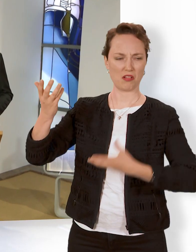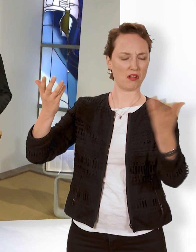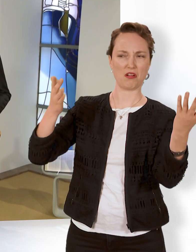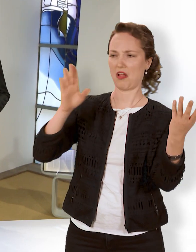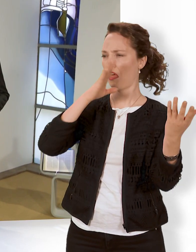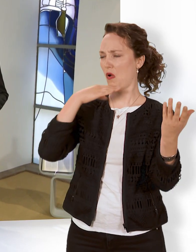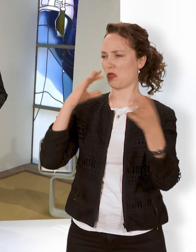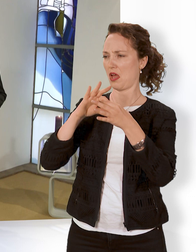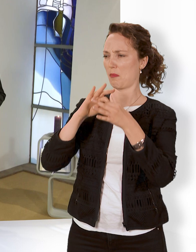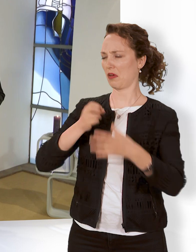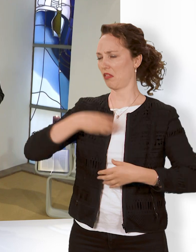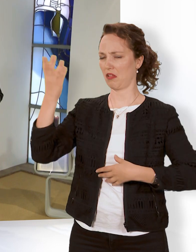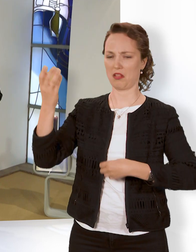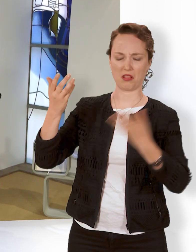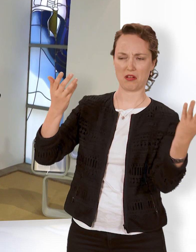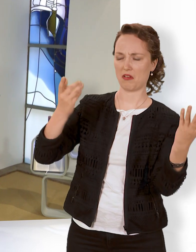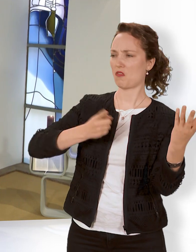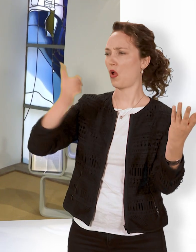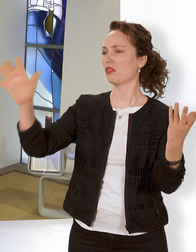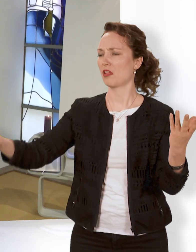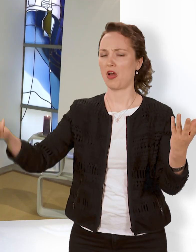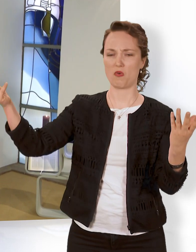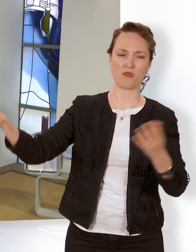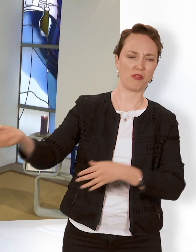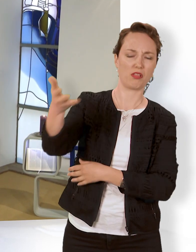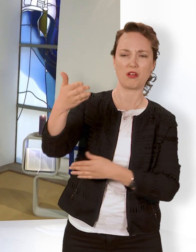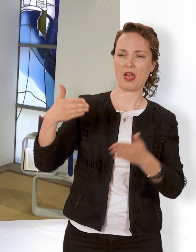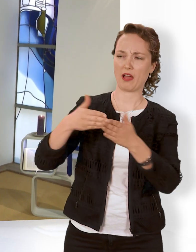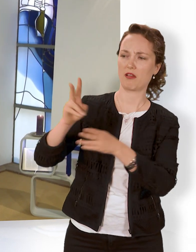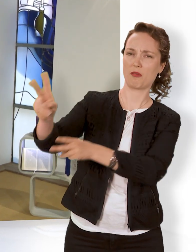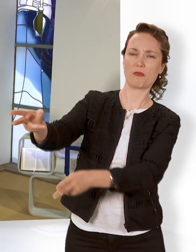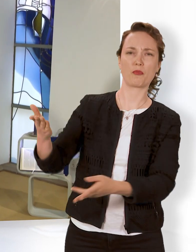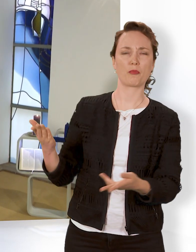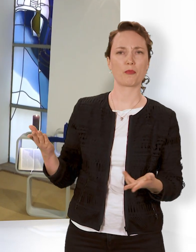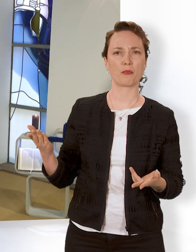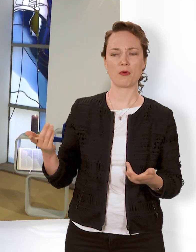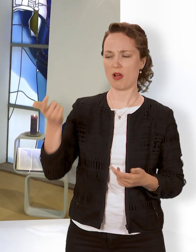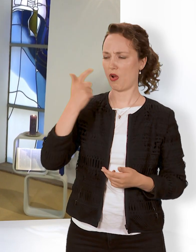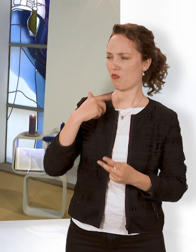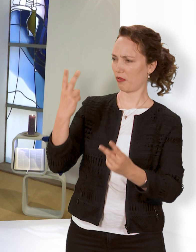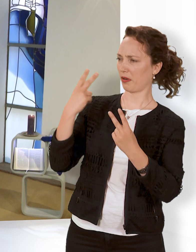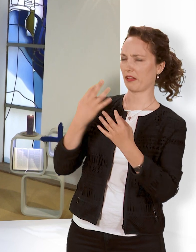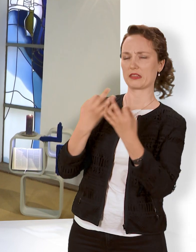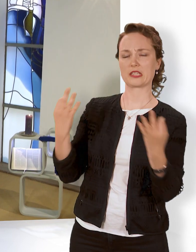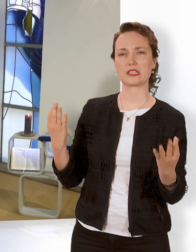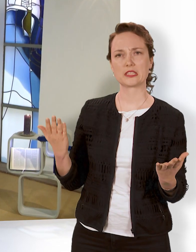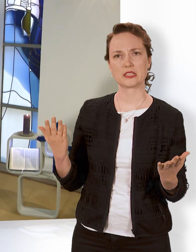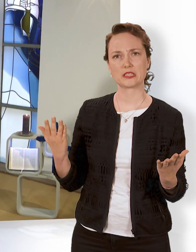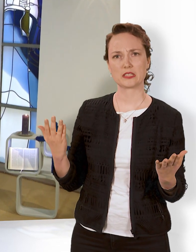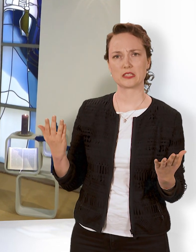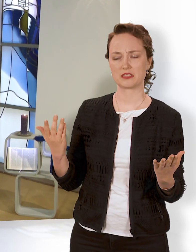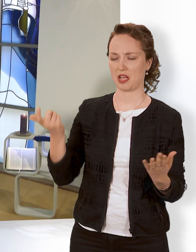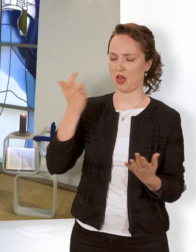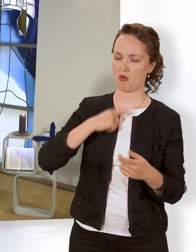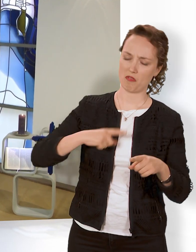mich fort, man nimmt mich wieder auf, man lässt mich irgendwo in der Ecke liegen. Man beachtet mich nicht, man stolpert